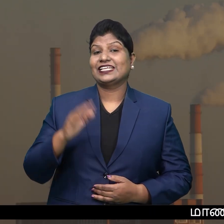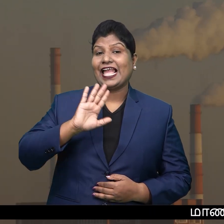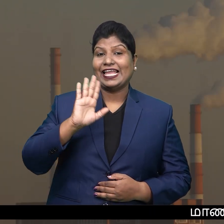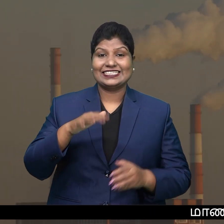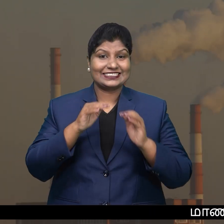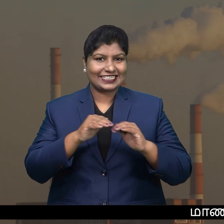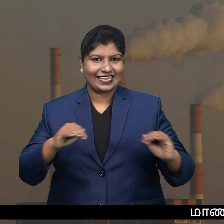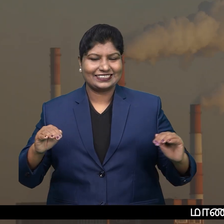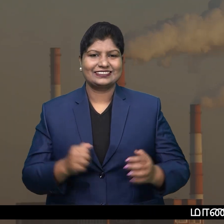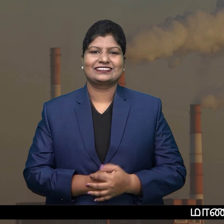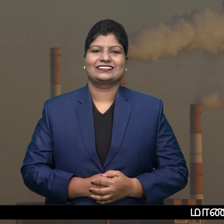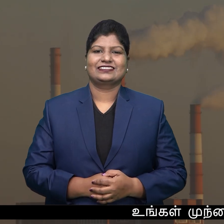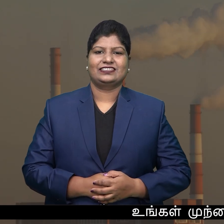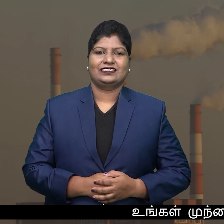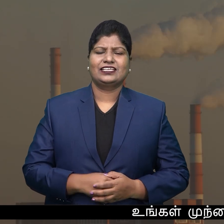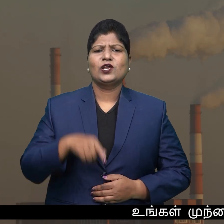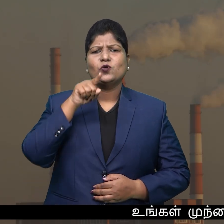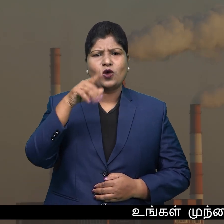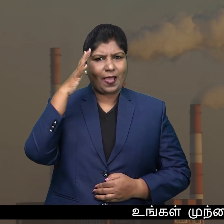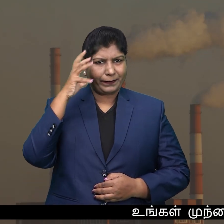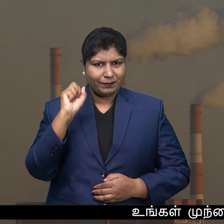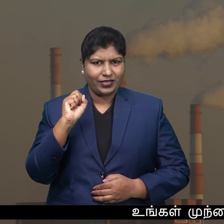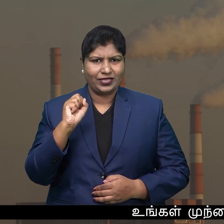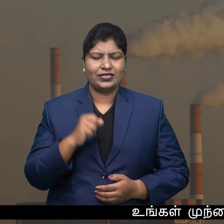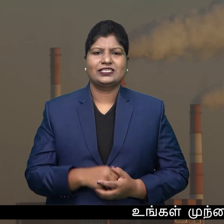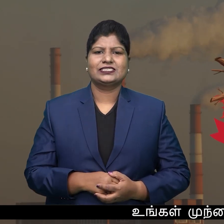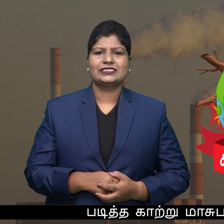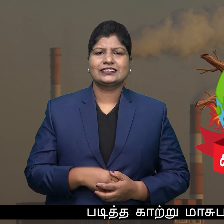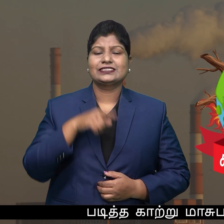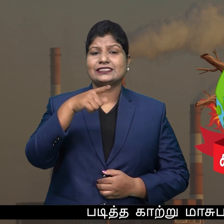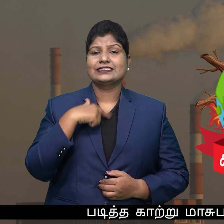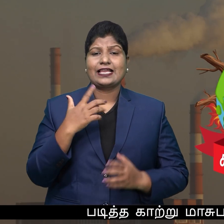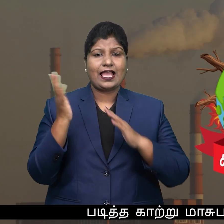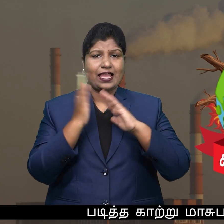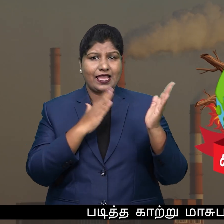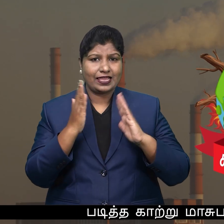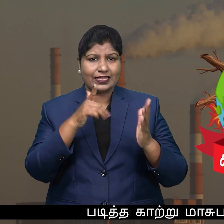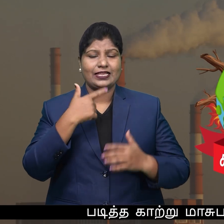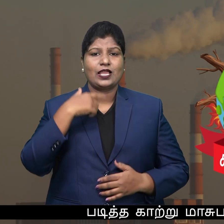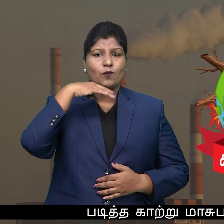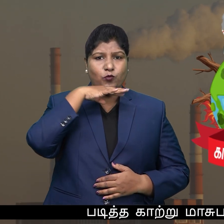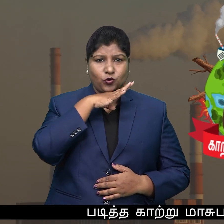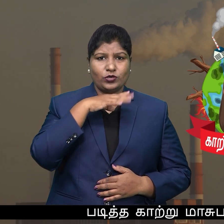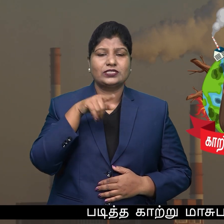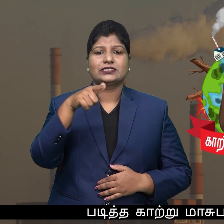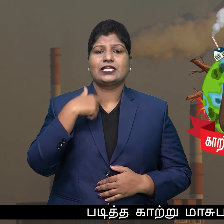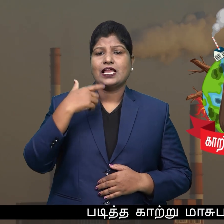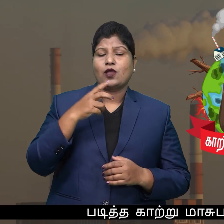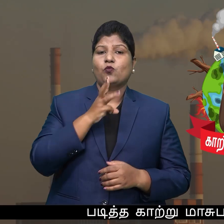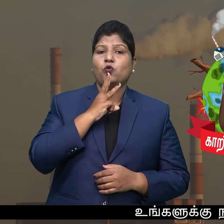மாணவர்களே, உங்கள் முந்தைய பாடப்பகுதியில் படித்த காற்று மாசுபாடு மற்றும் நீர் மாசுபாடு